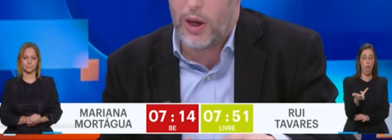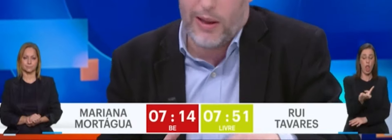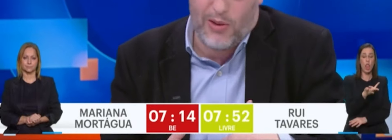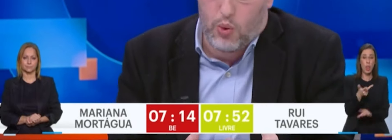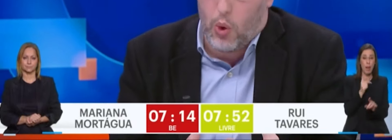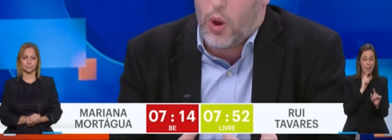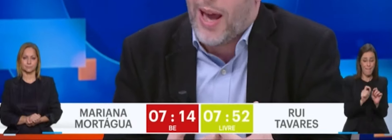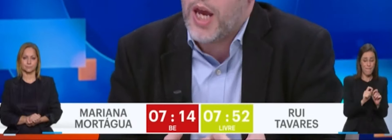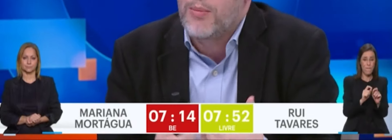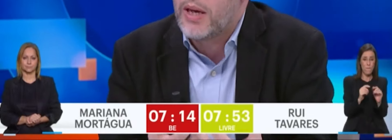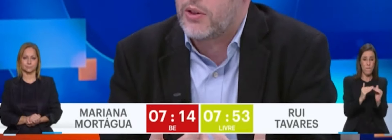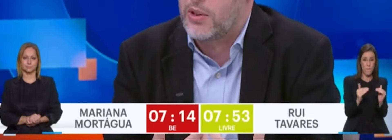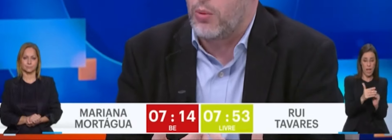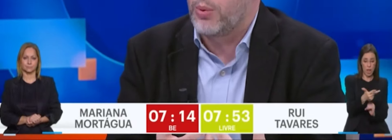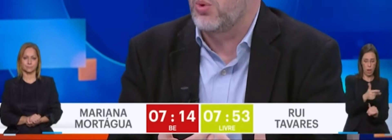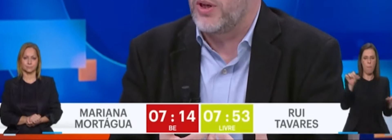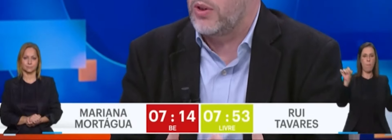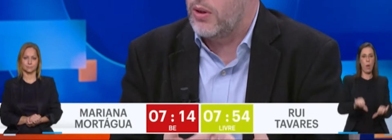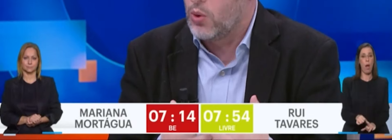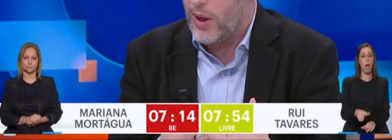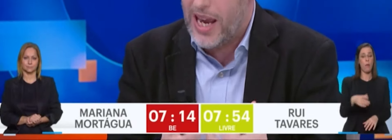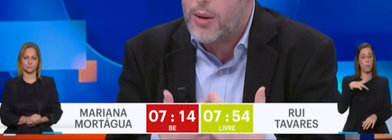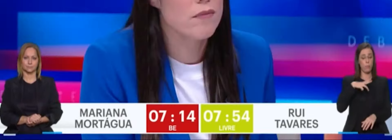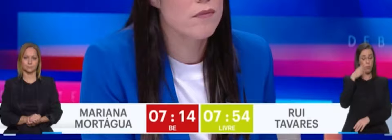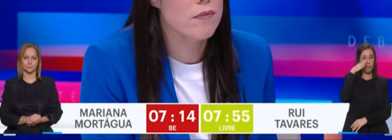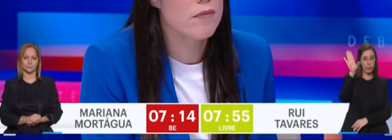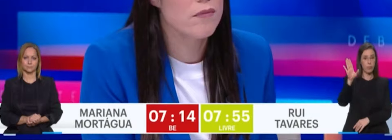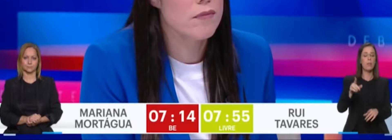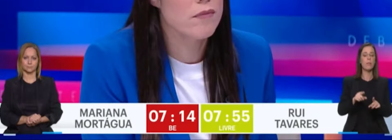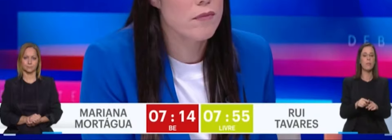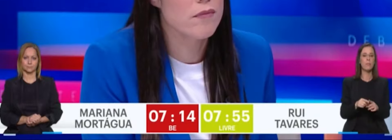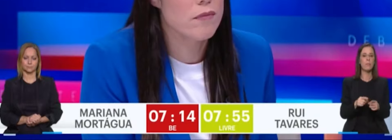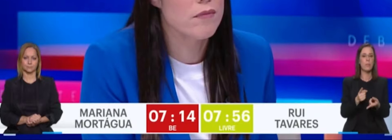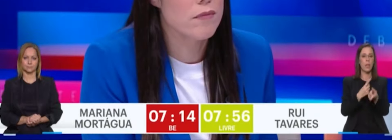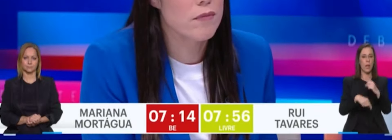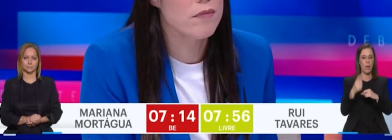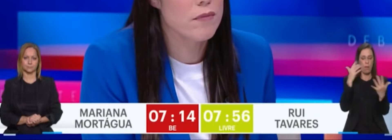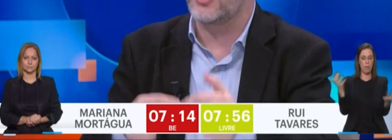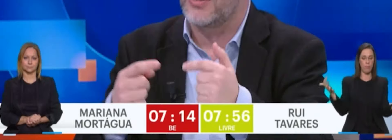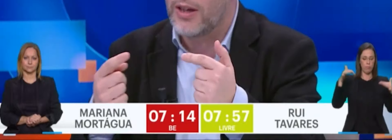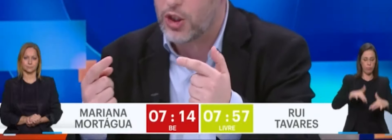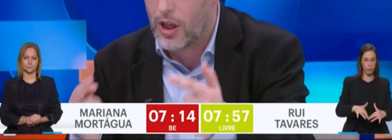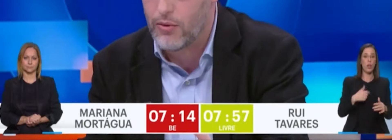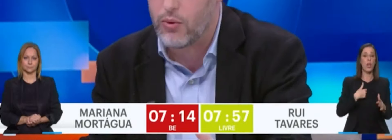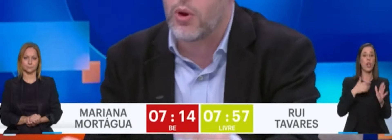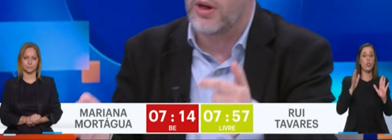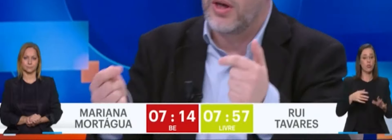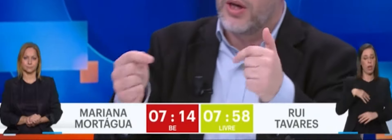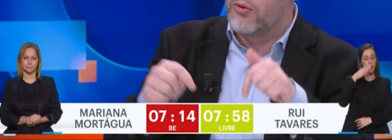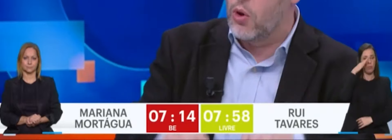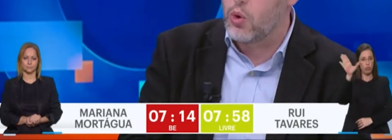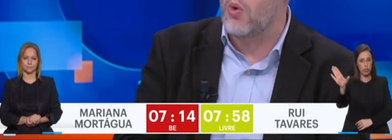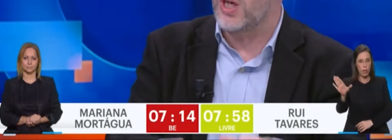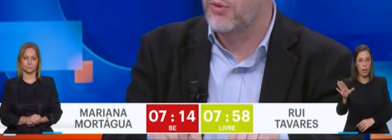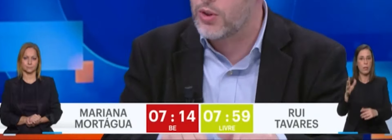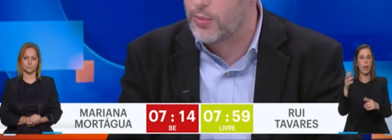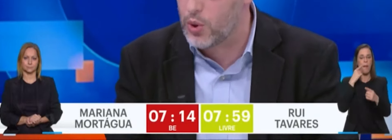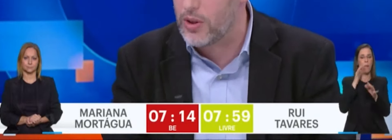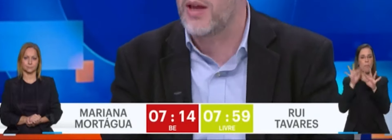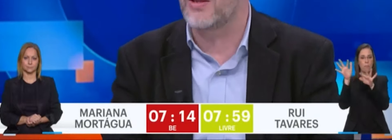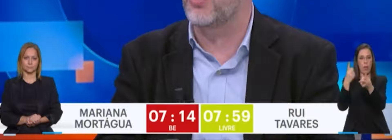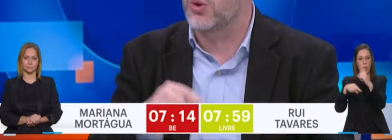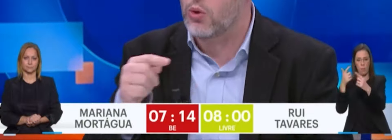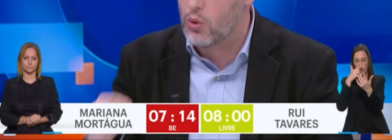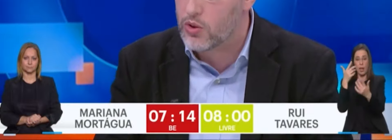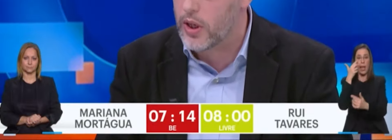troica todo a emigração Portuguesa no emigração e re imigração gente que já tinha estado lá fora Voltou às vezes